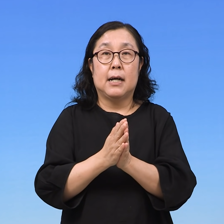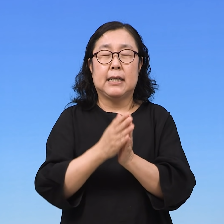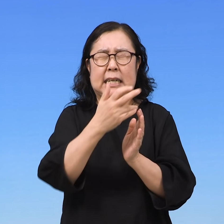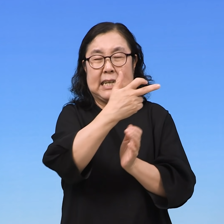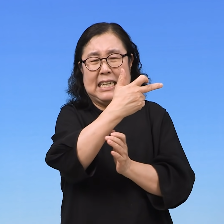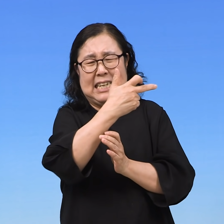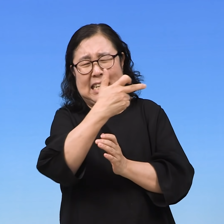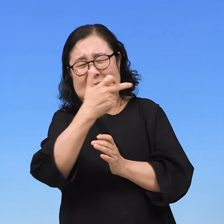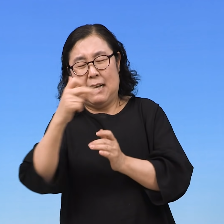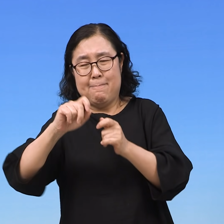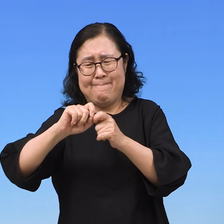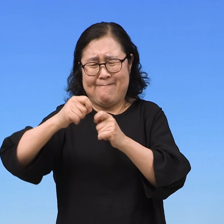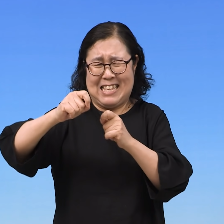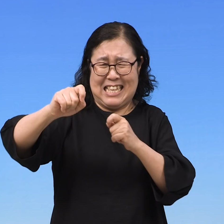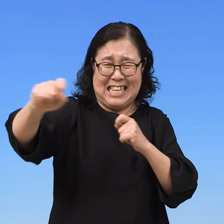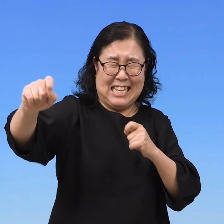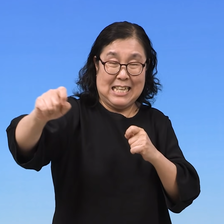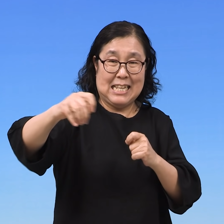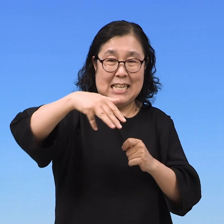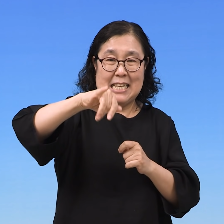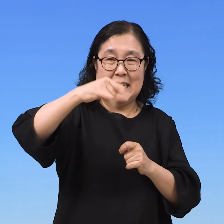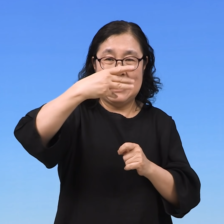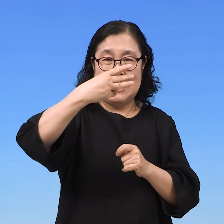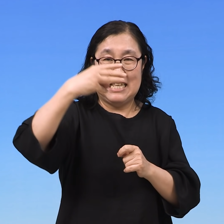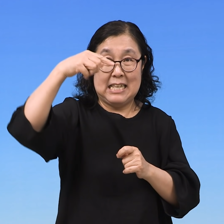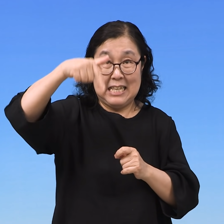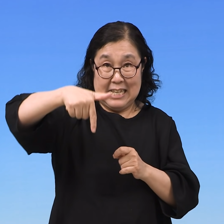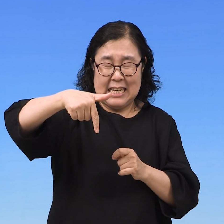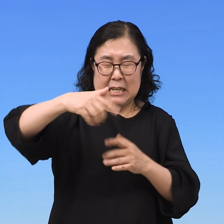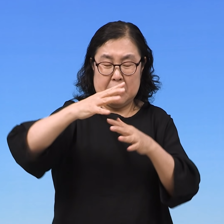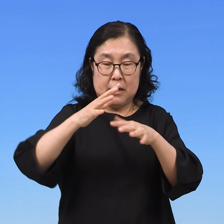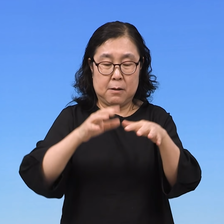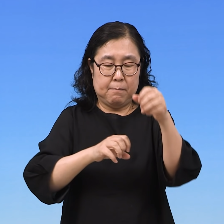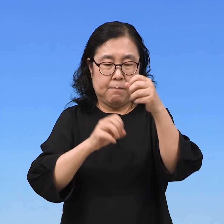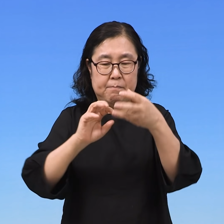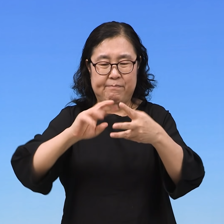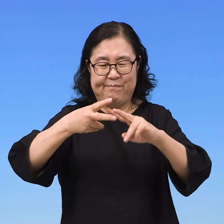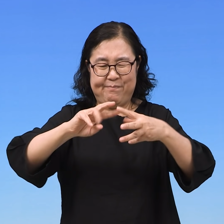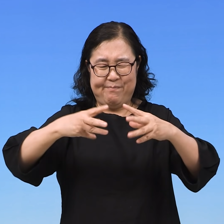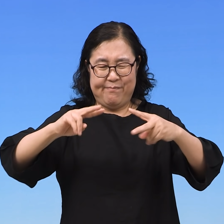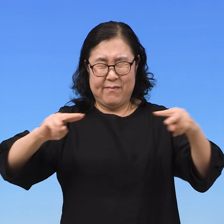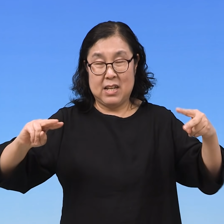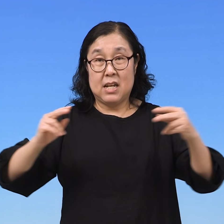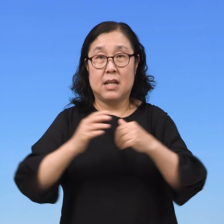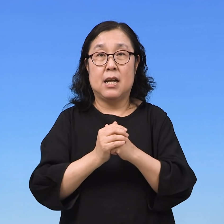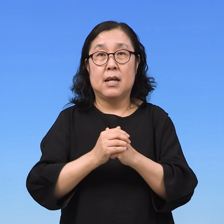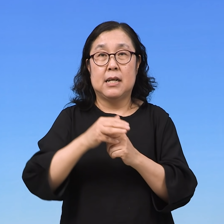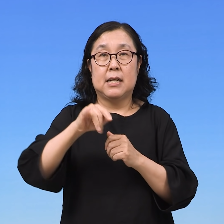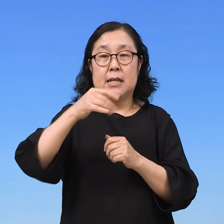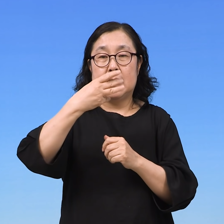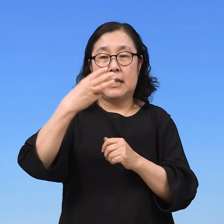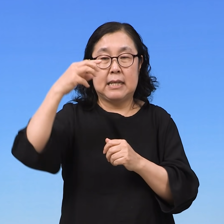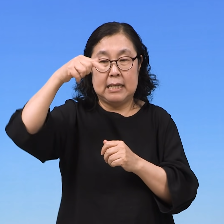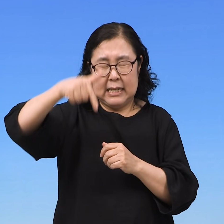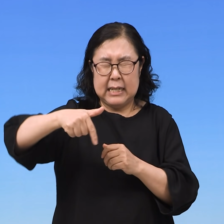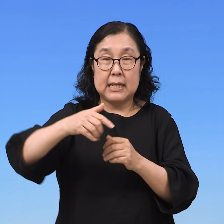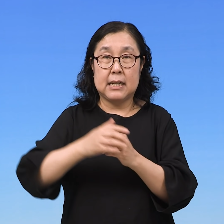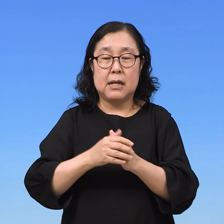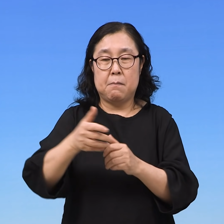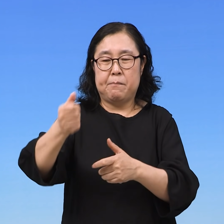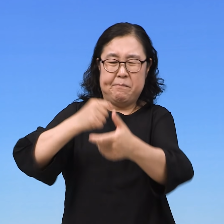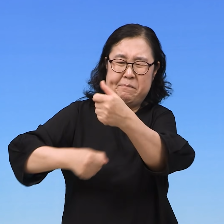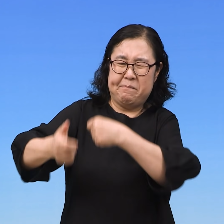엄청나게 뻗어나가 있는 칡뿌리라 그러나 칡넝쿨, 이 칡넝쿨을 농사하시는,